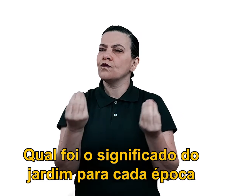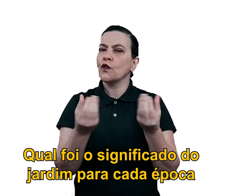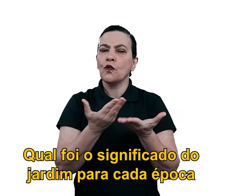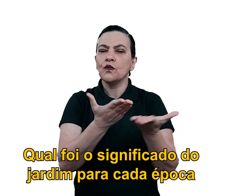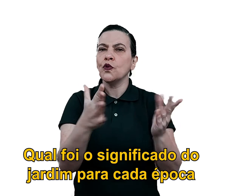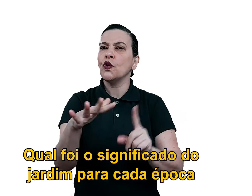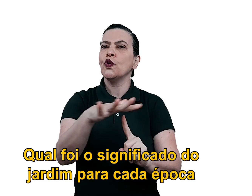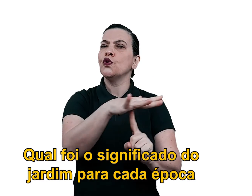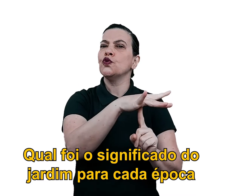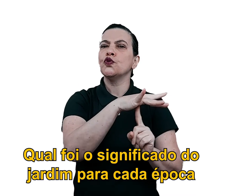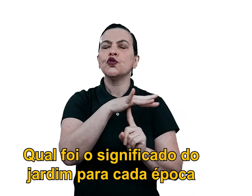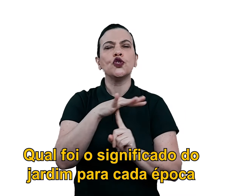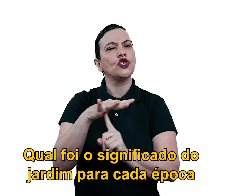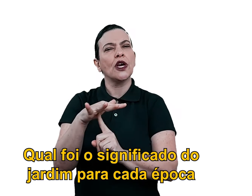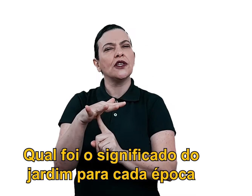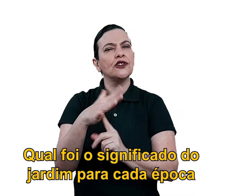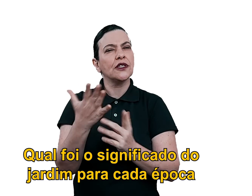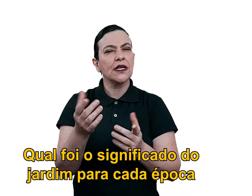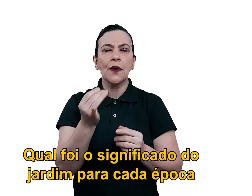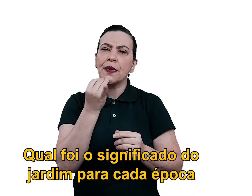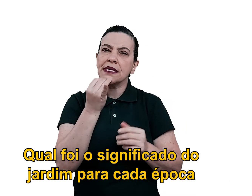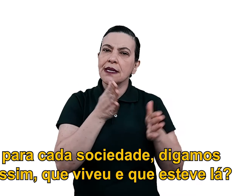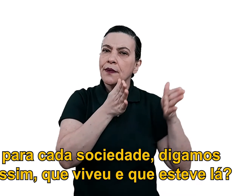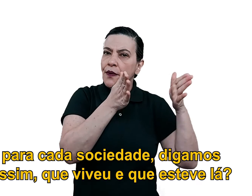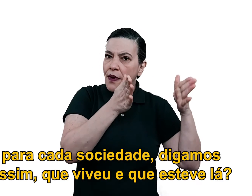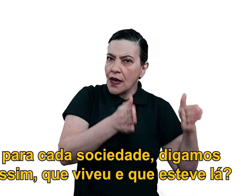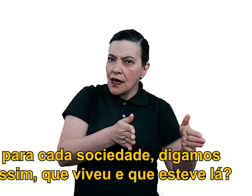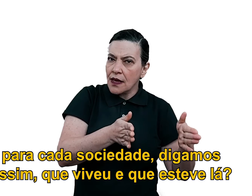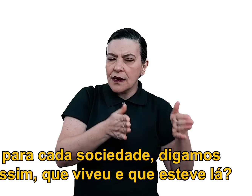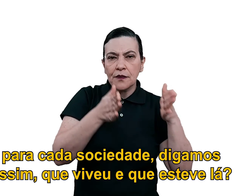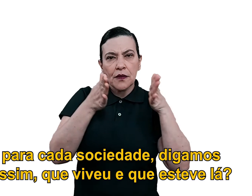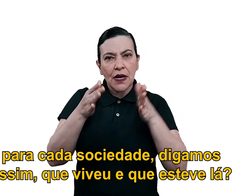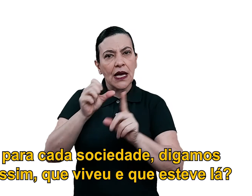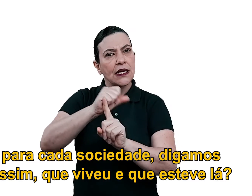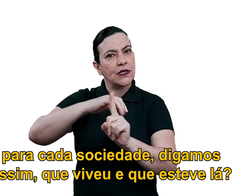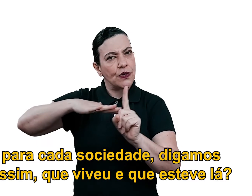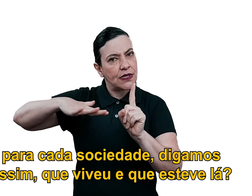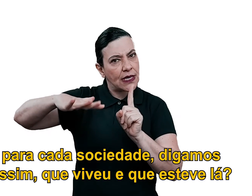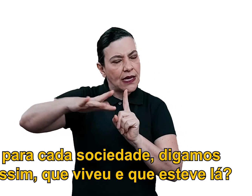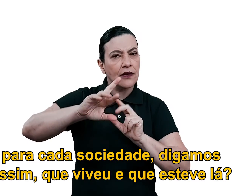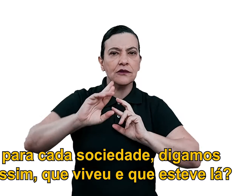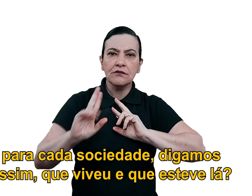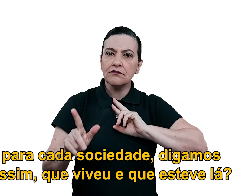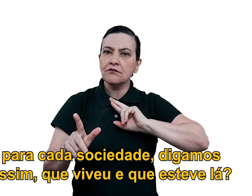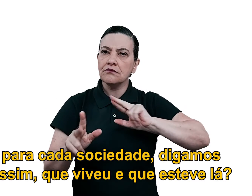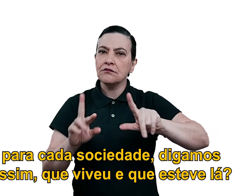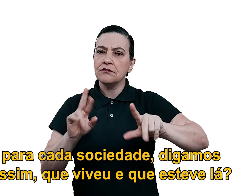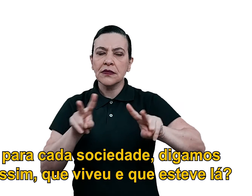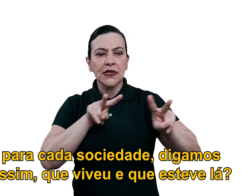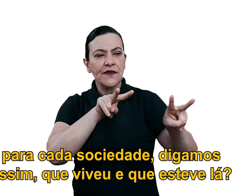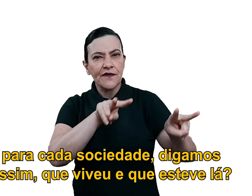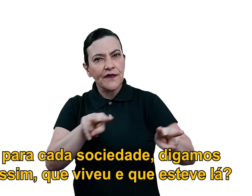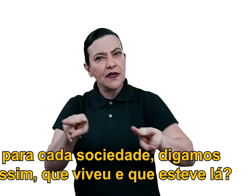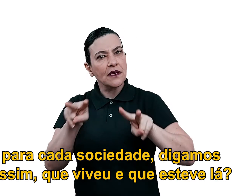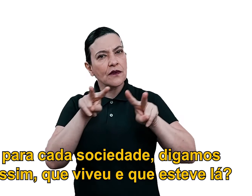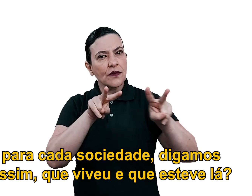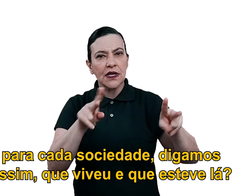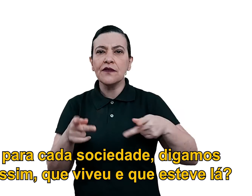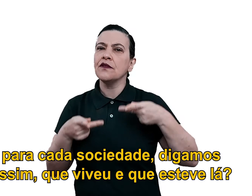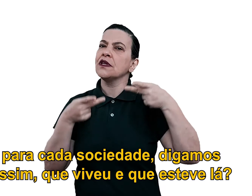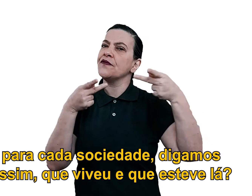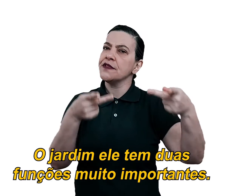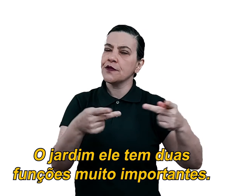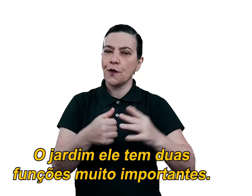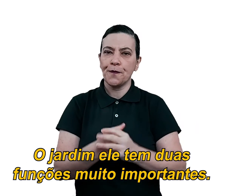foi o significado do jardim para cada época, cada sociedade, né, digamos assim, que viveu e que